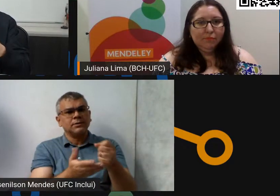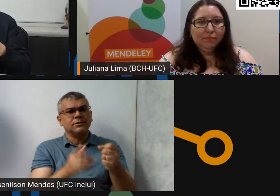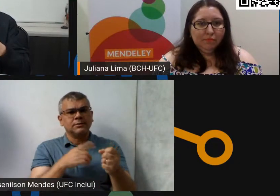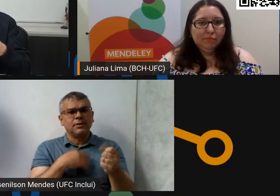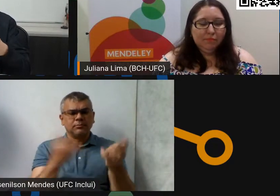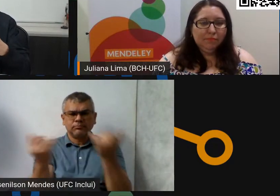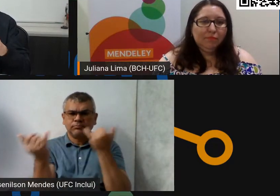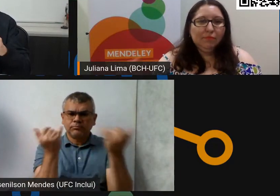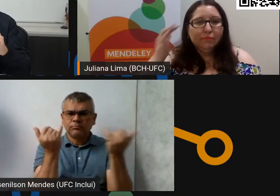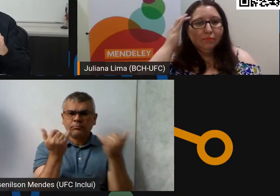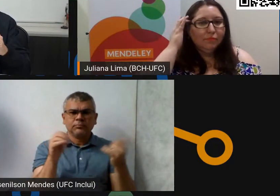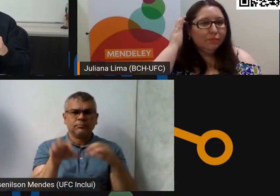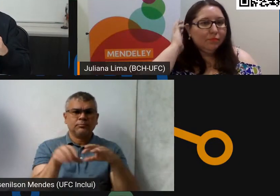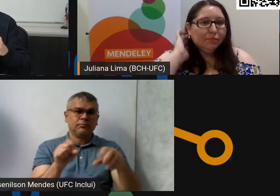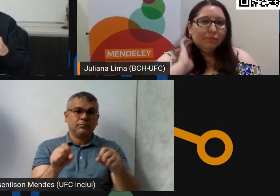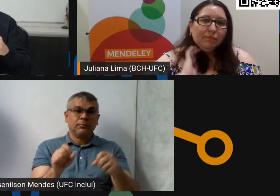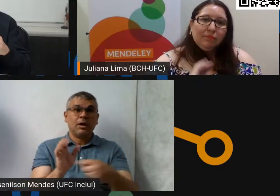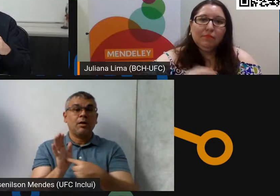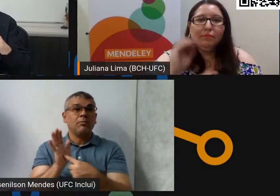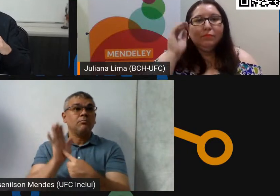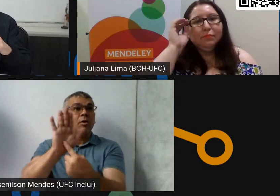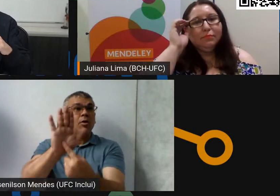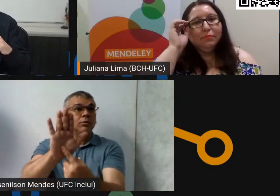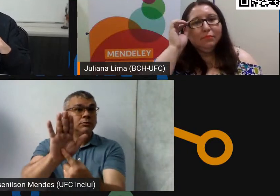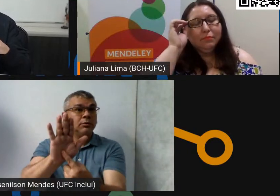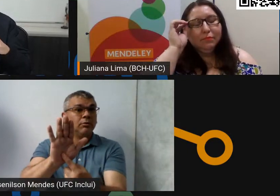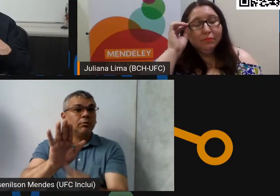dados. E ao mostrar a base de dados, né?